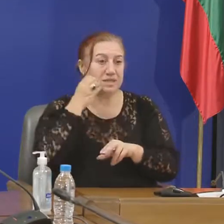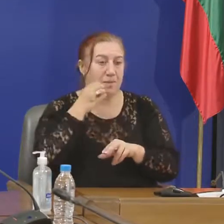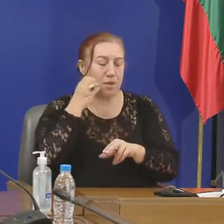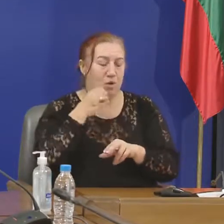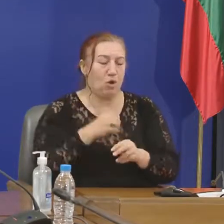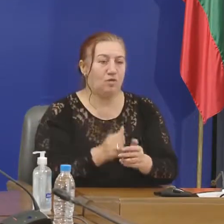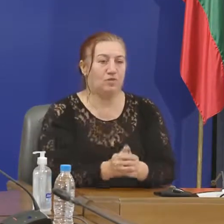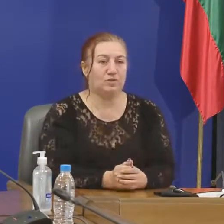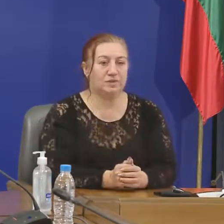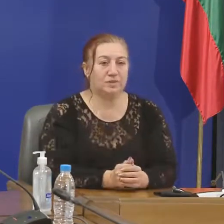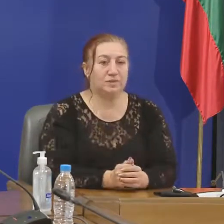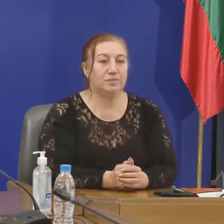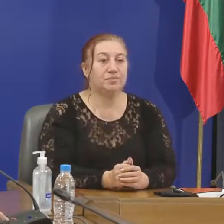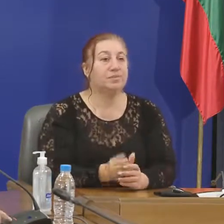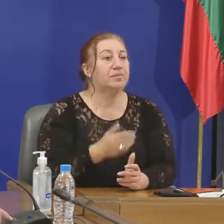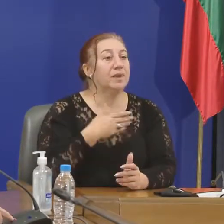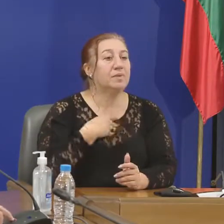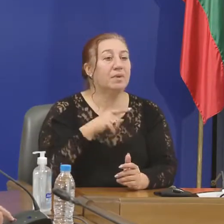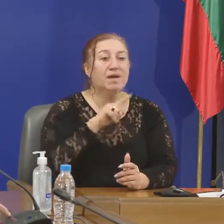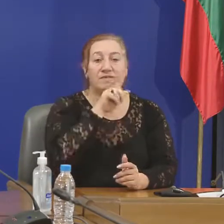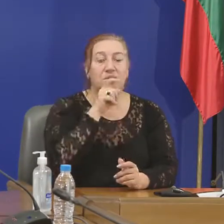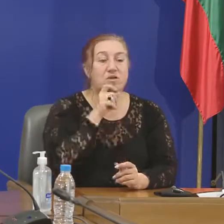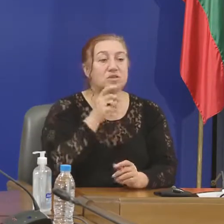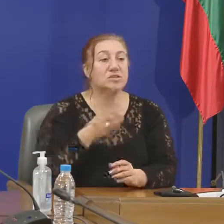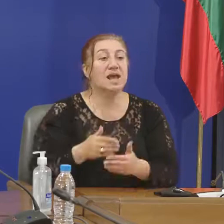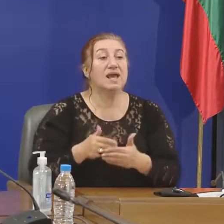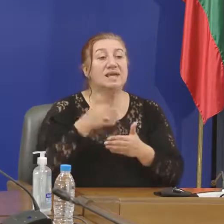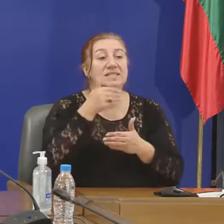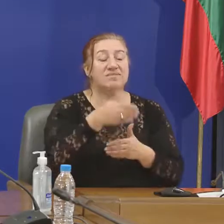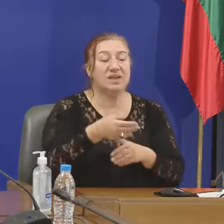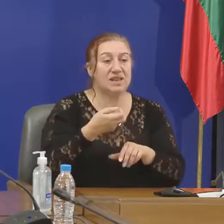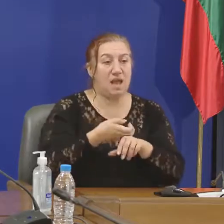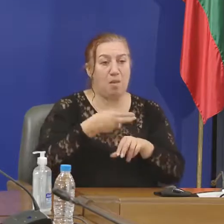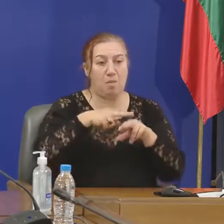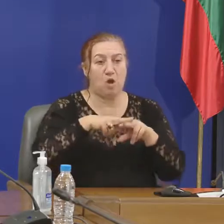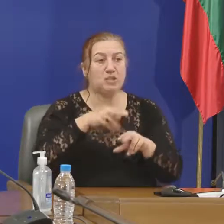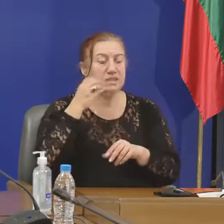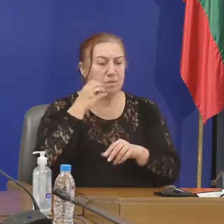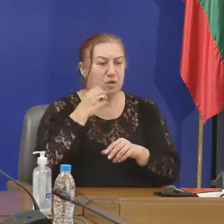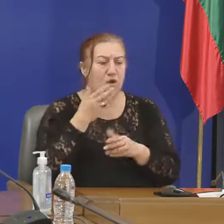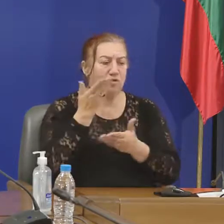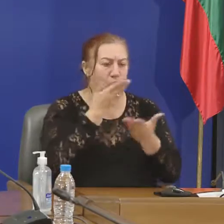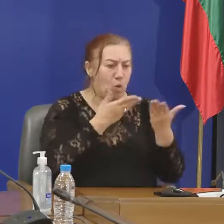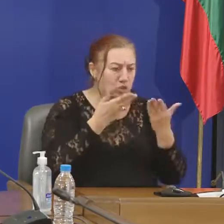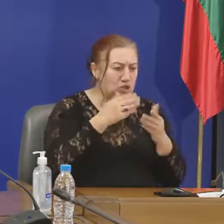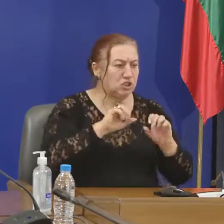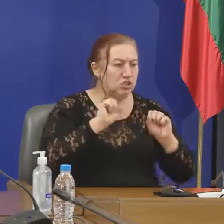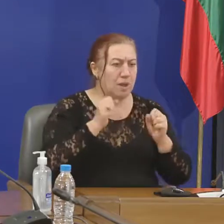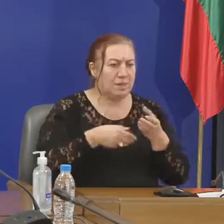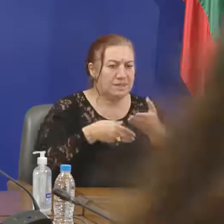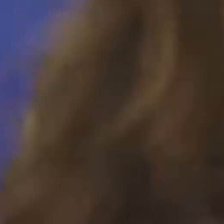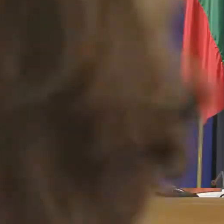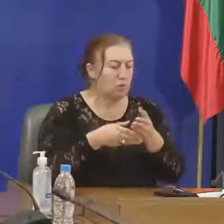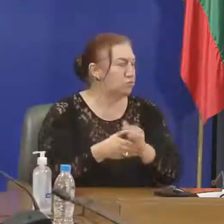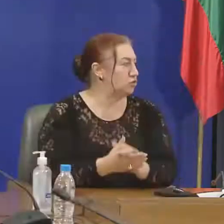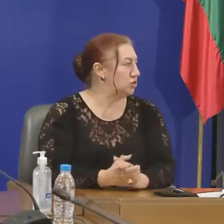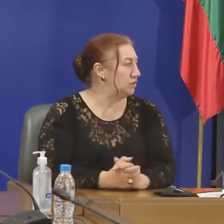Благодаря. А извън Пирогов училищата спешна помощ? Цялата страна извън Пирогов?